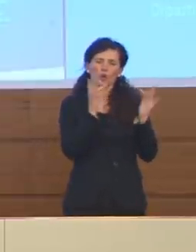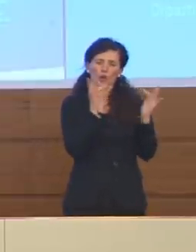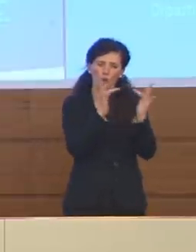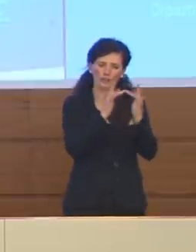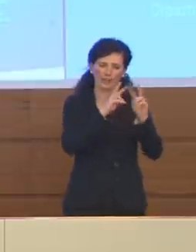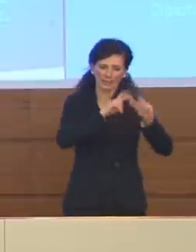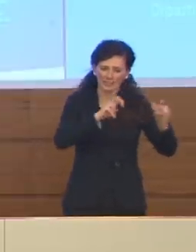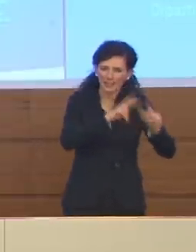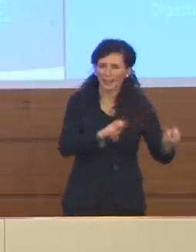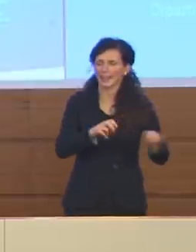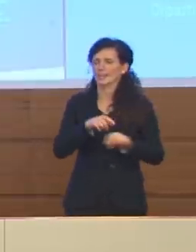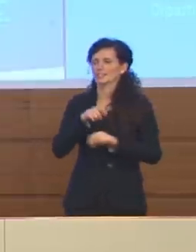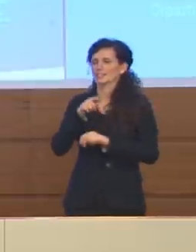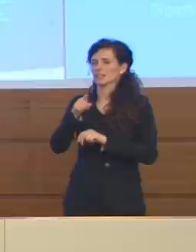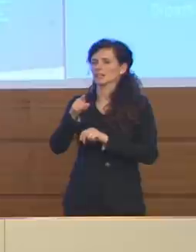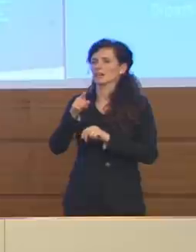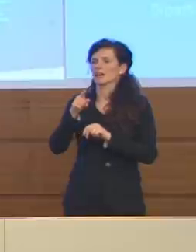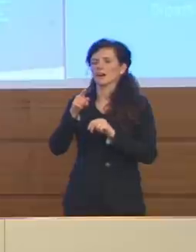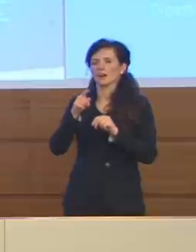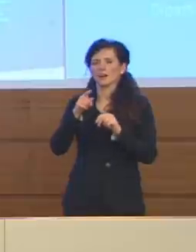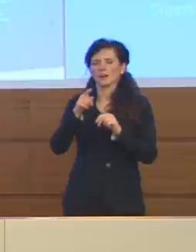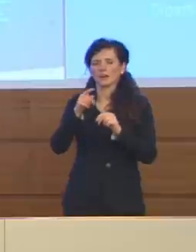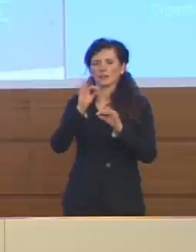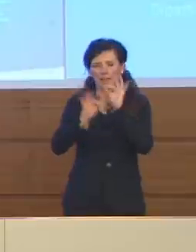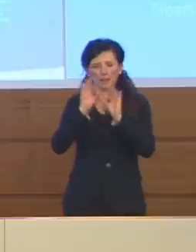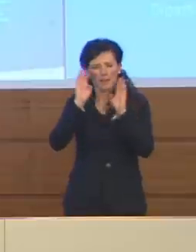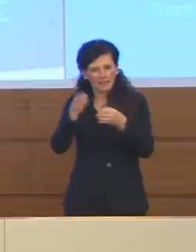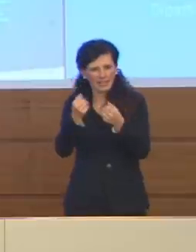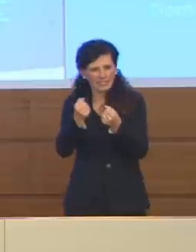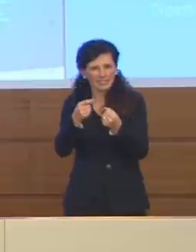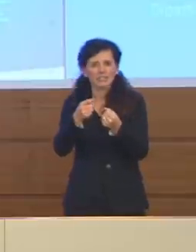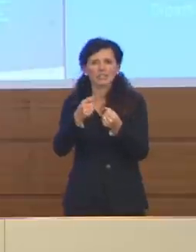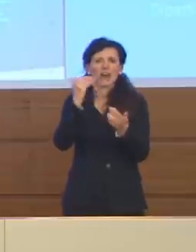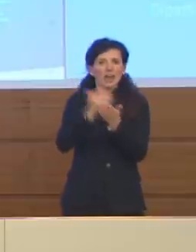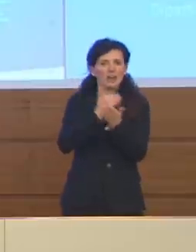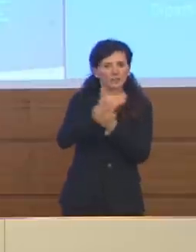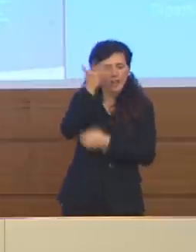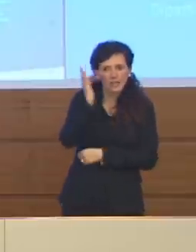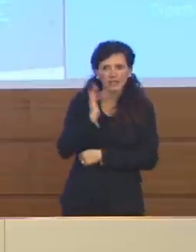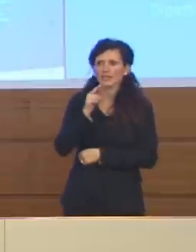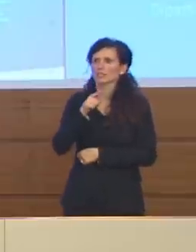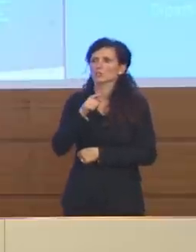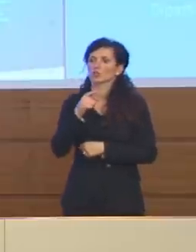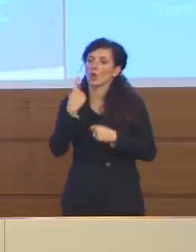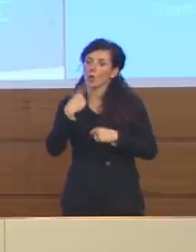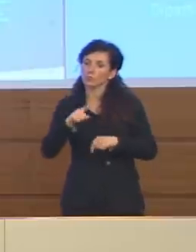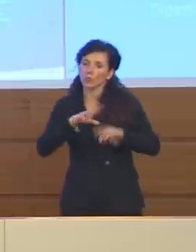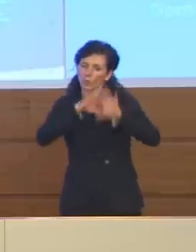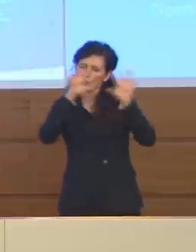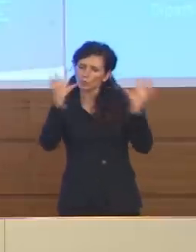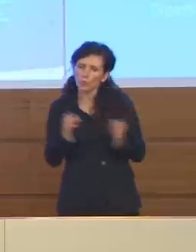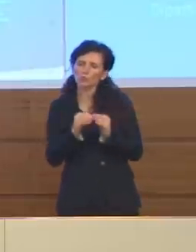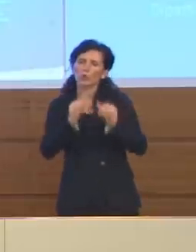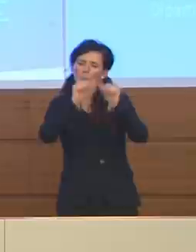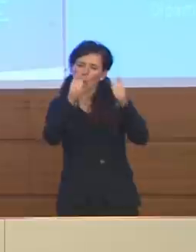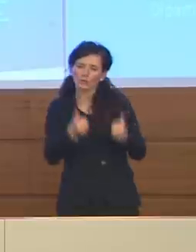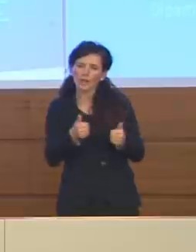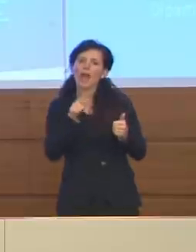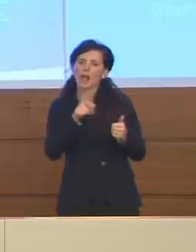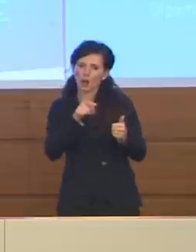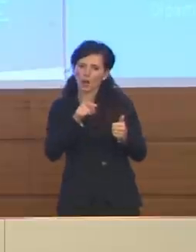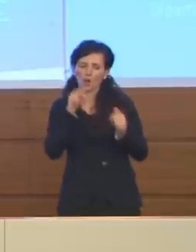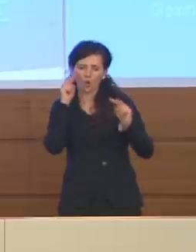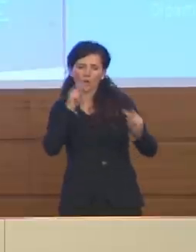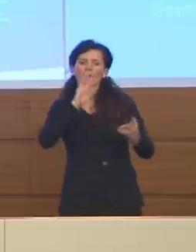galassia di parametri sono state poi formulate le scelte di orientamento e di